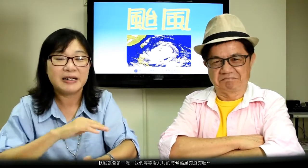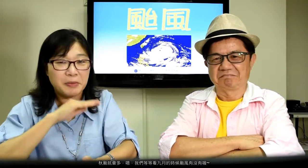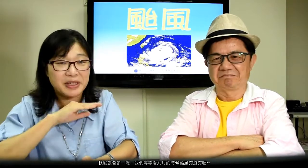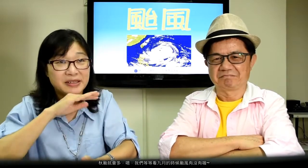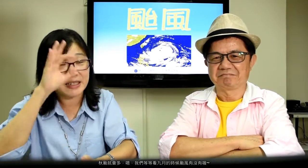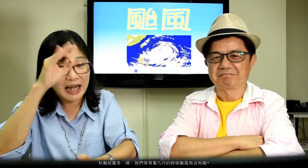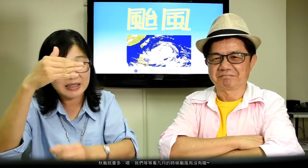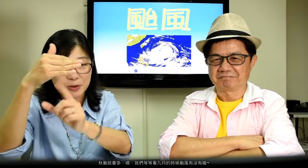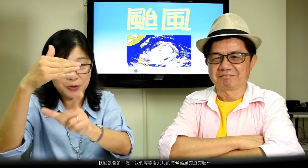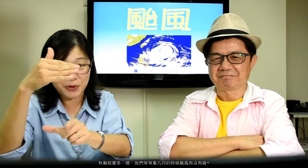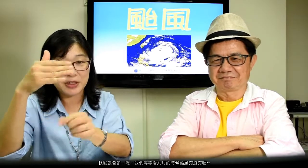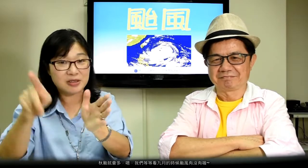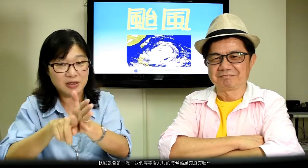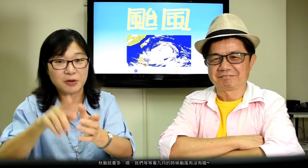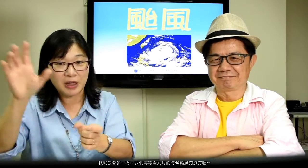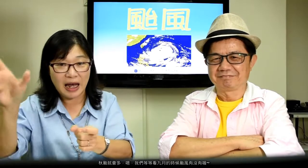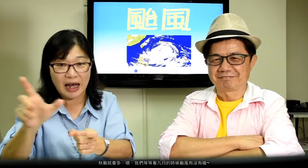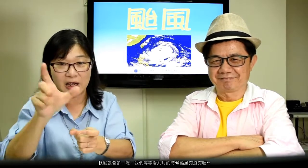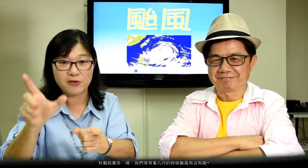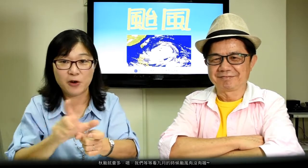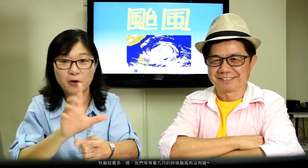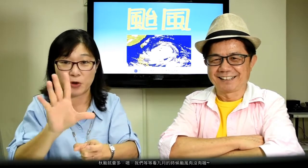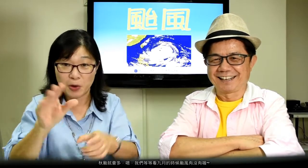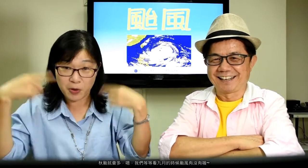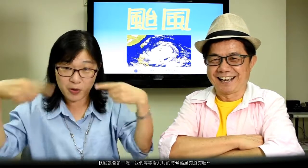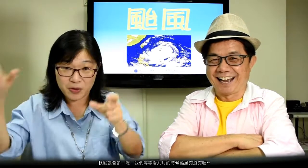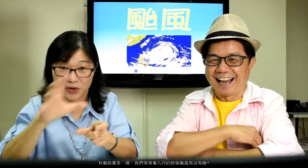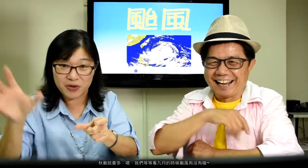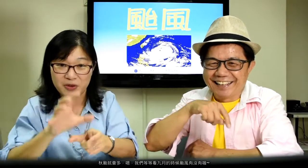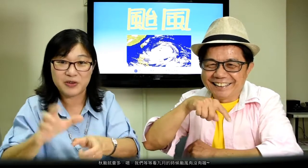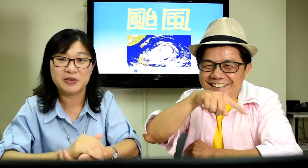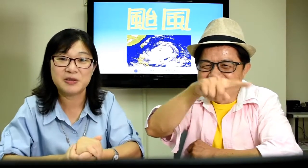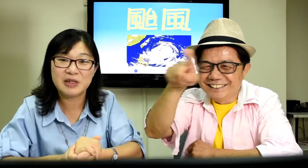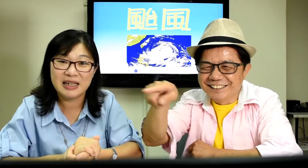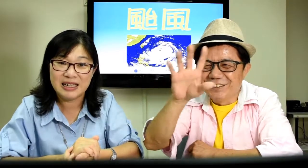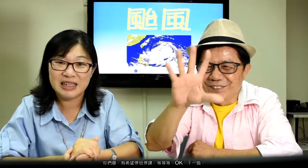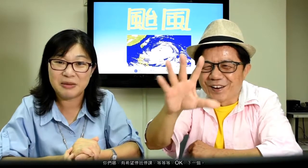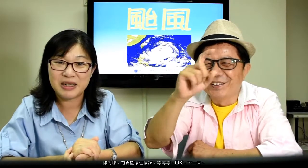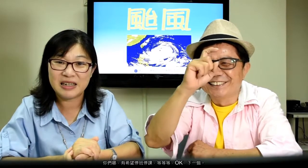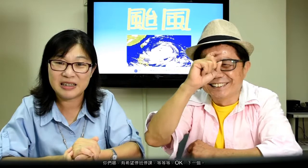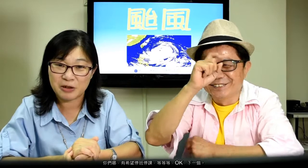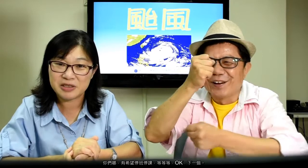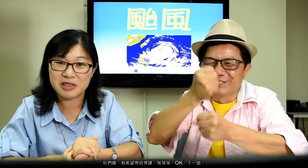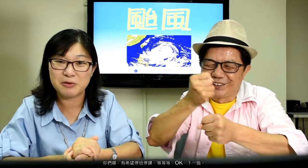嗯，我们等等看九月的时候台风有没有哦，你们呢、啊、有希